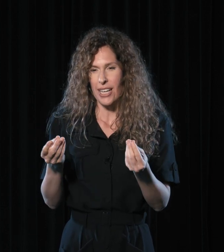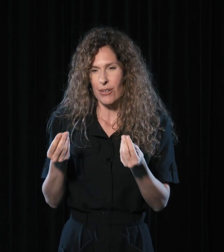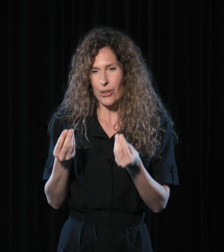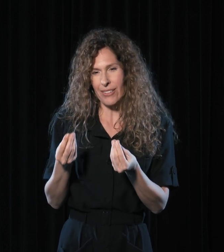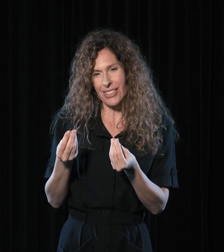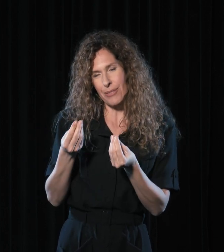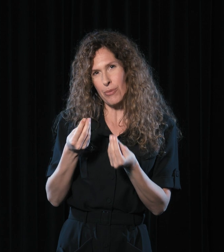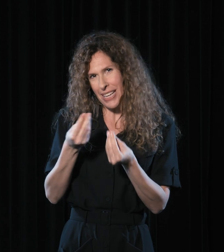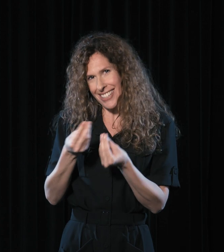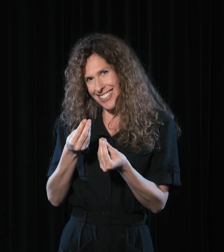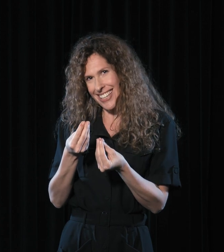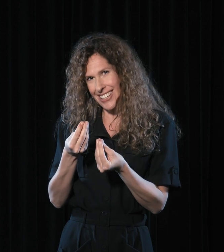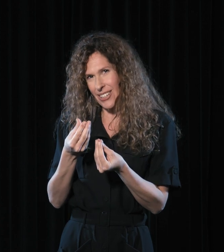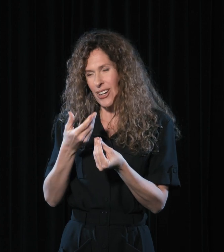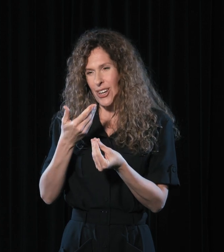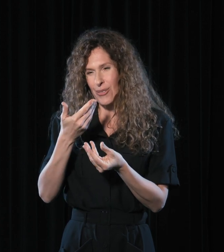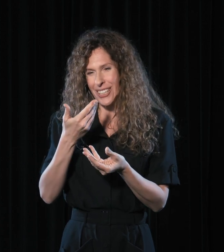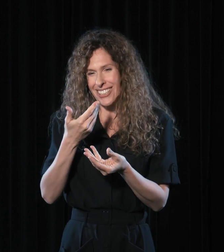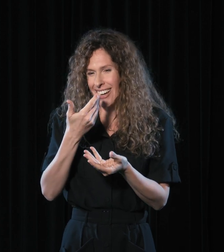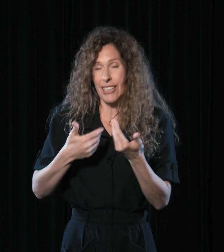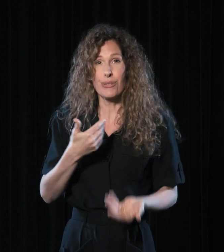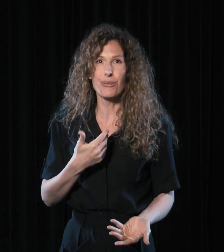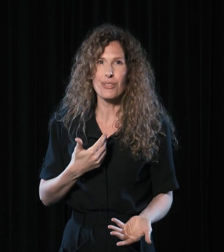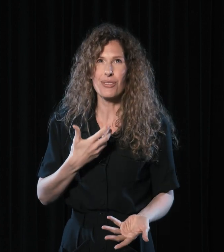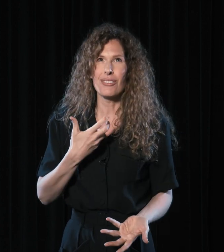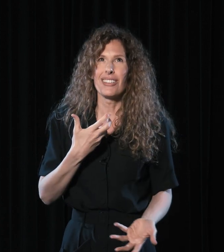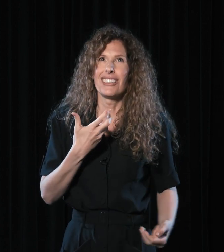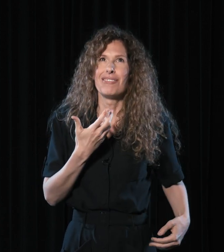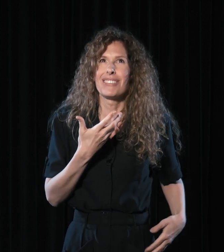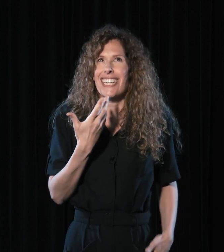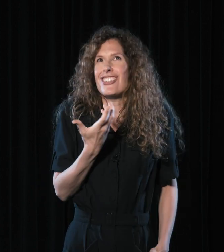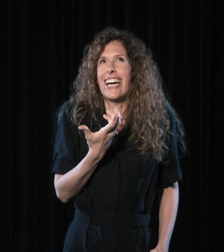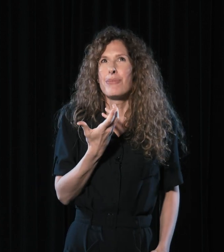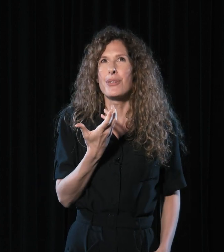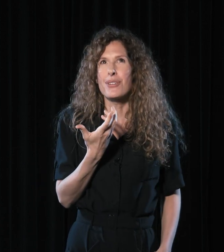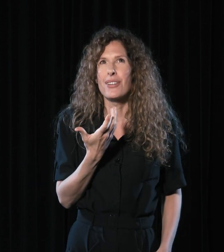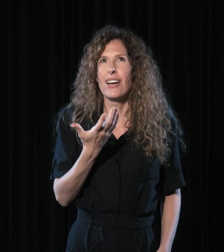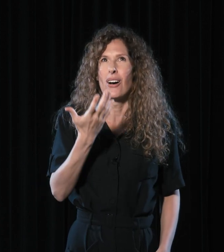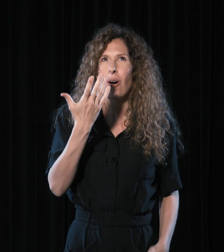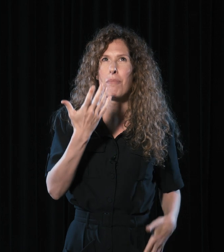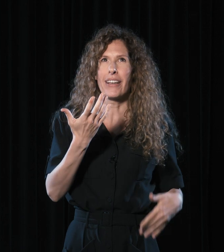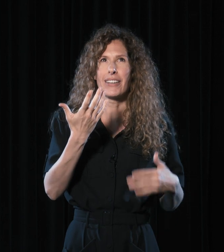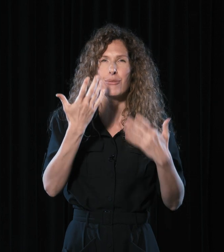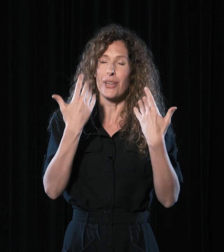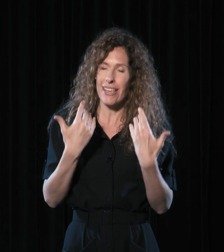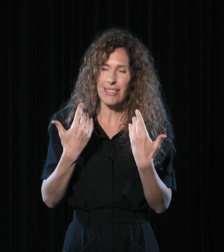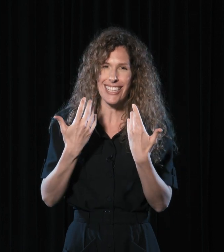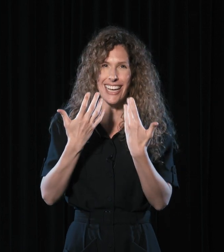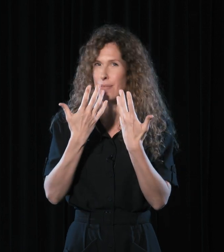worin wir das Moment erzählen, worin alle von uns sich entscheiden müssen, ob man für ewig eine